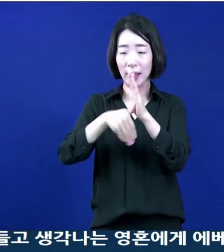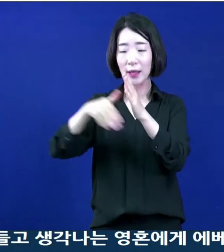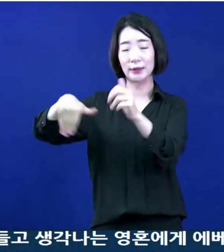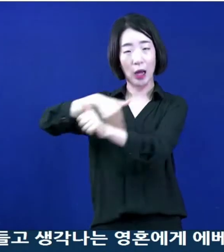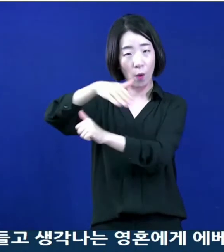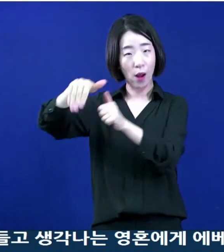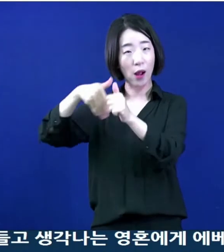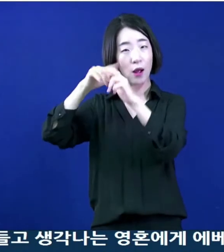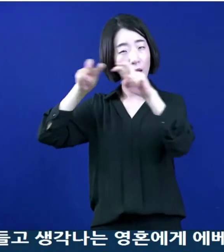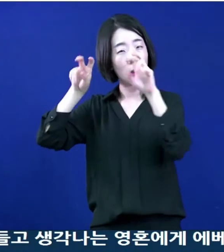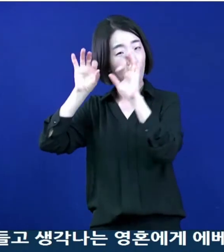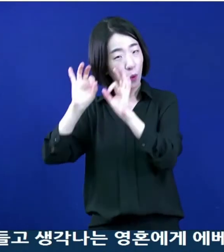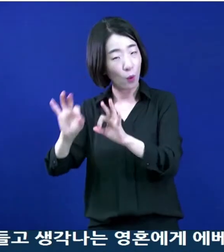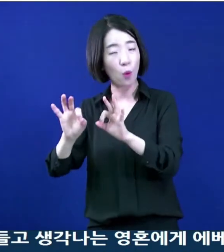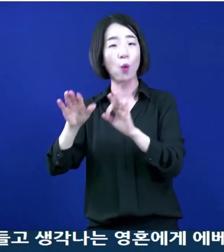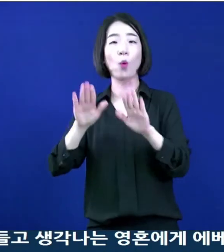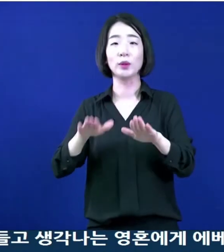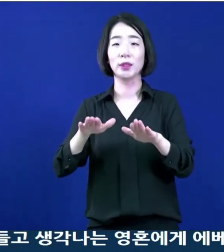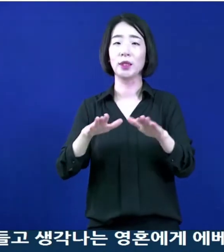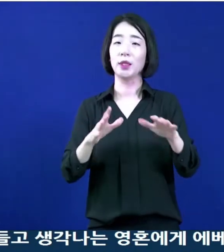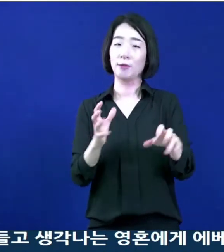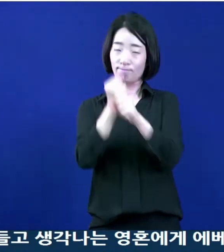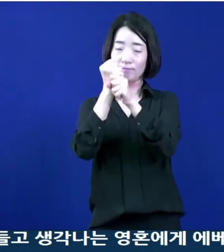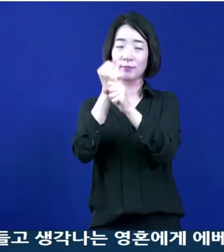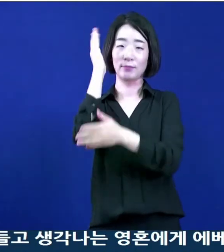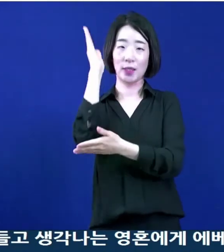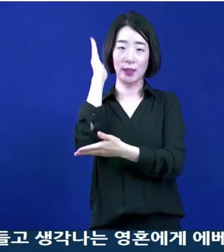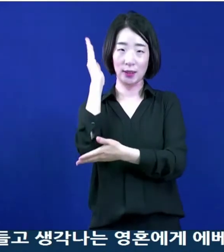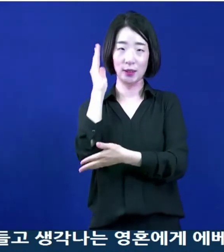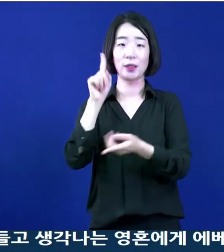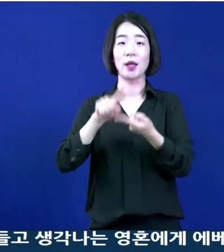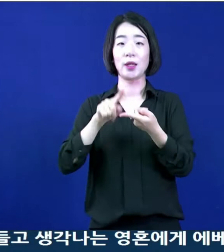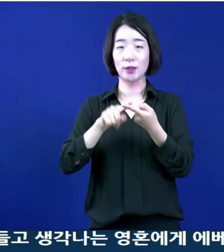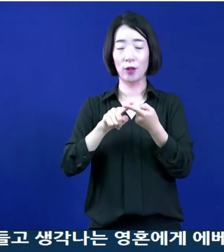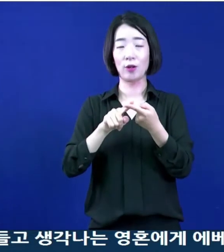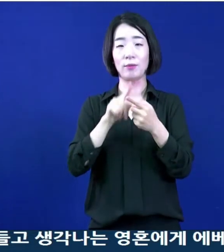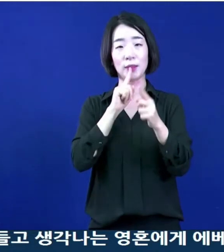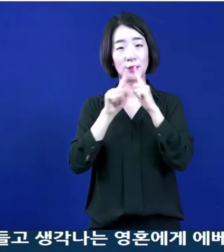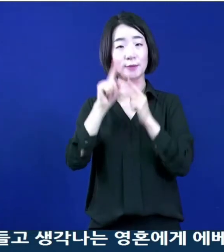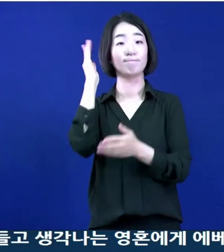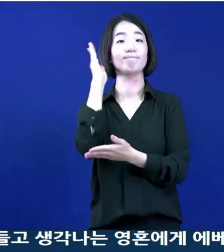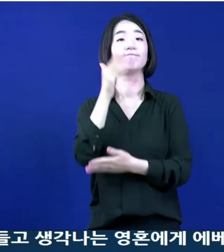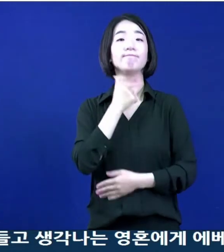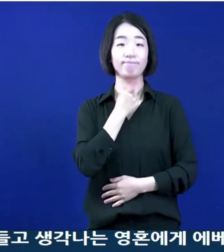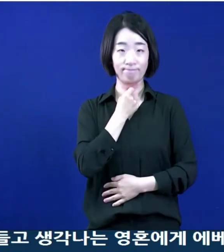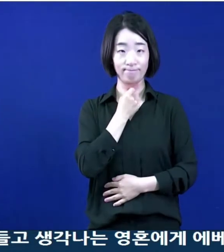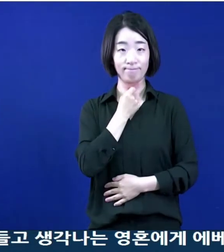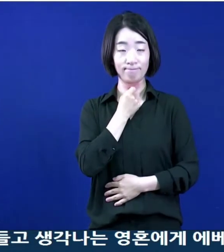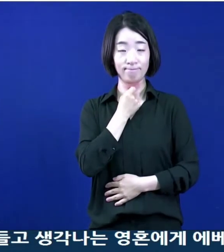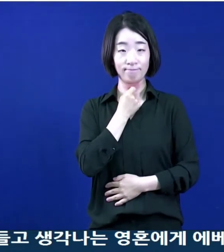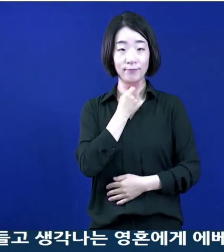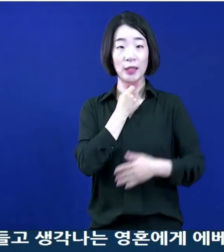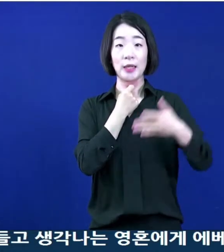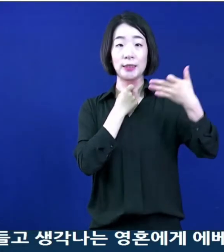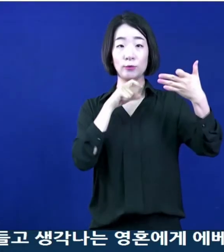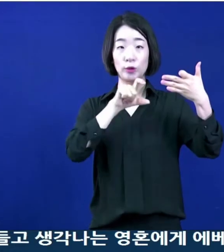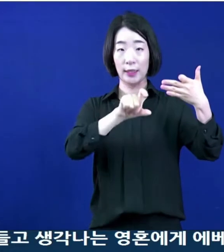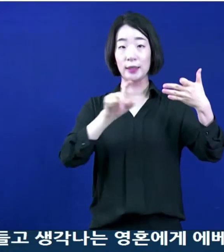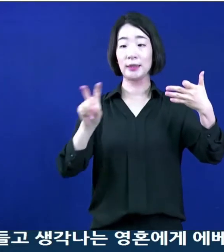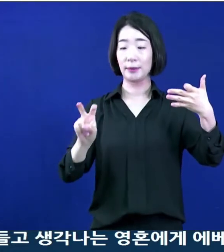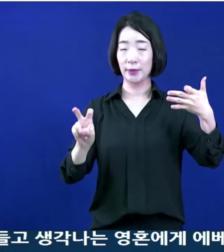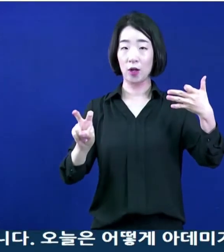살펴보고, 오늘 본문이 주는 메시지 말씀을 우리 속으로 옮겨오도록 그렇게 해보겠습니다. 자, 20장 오늘